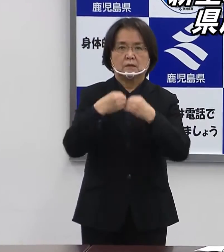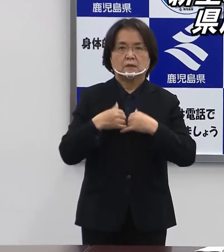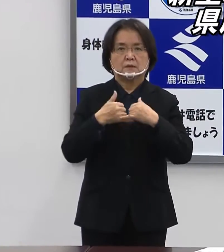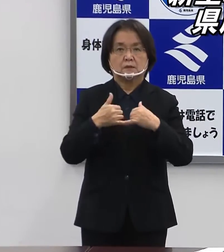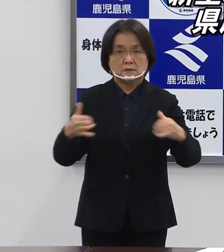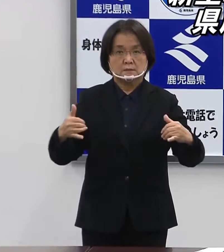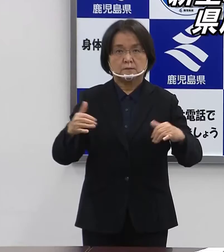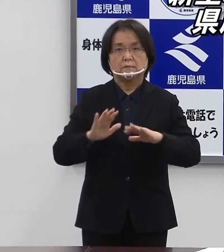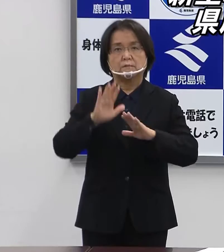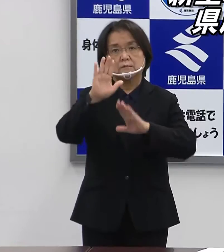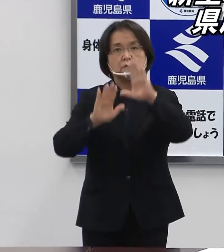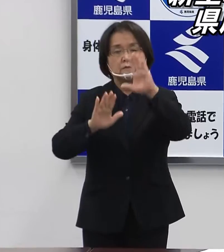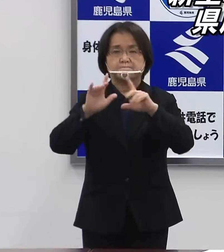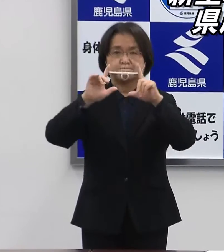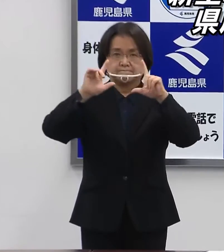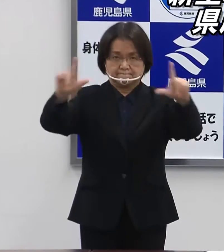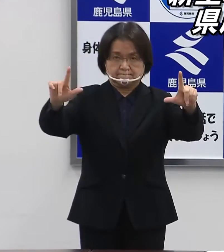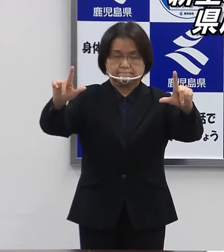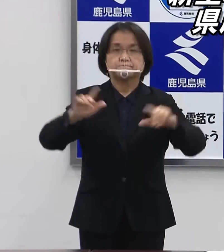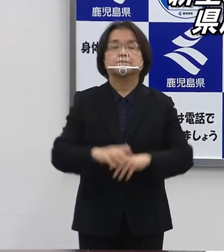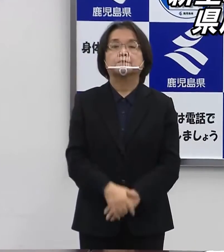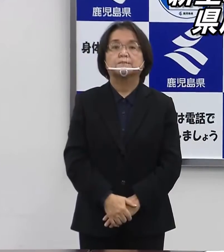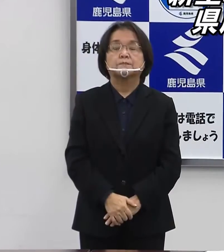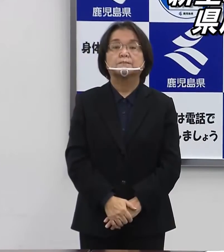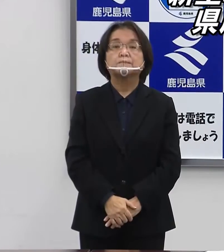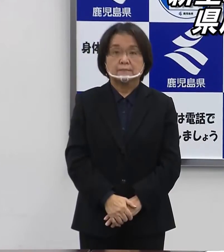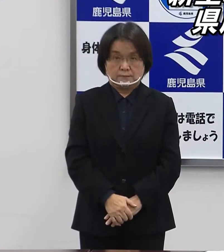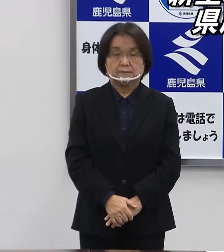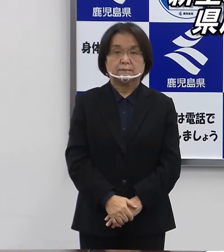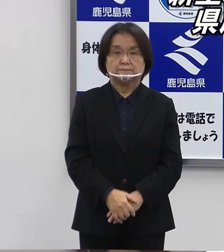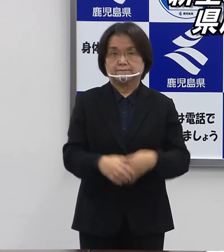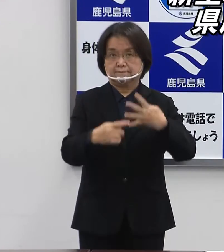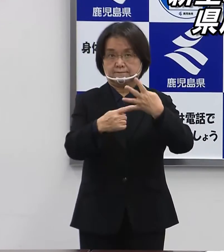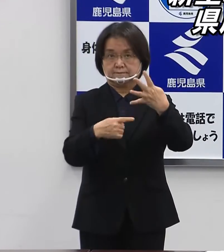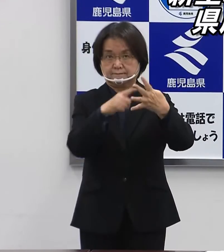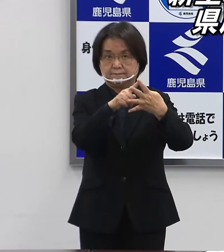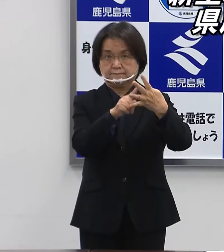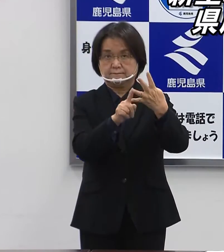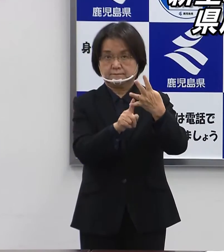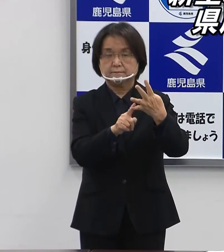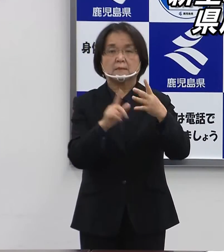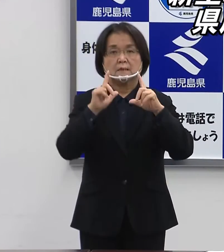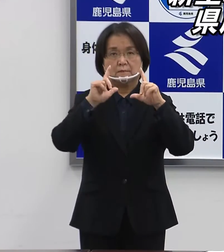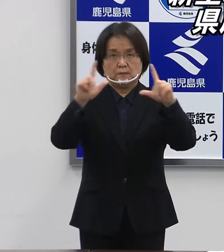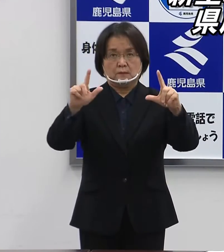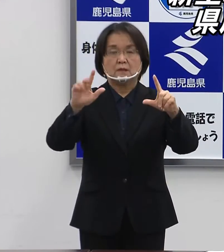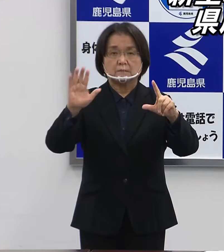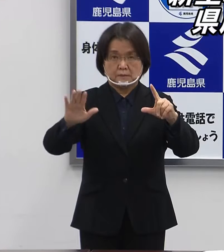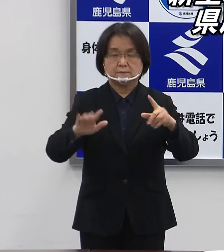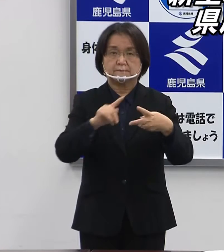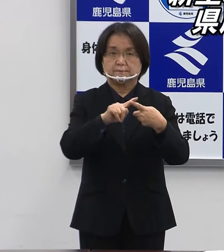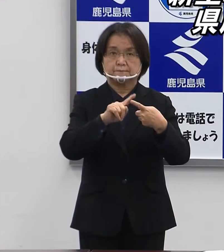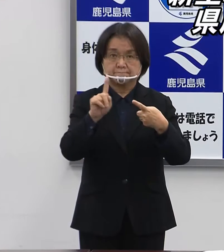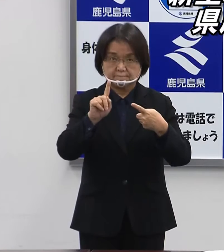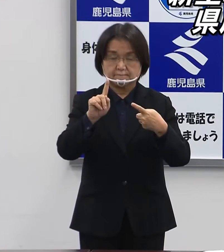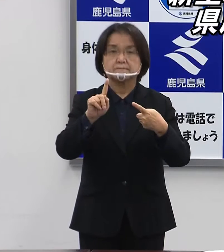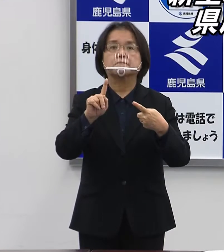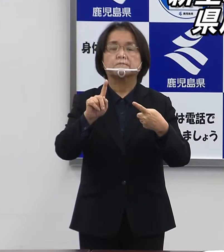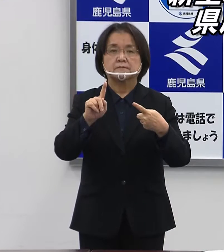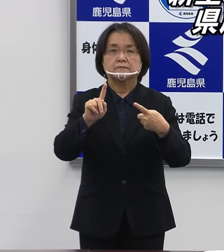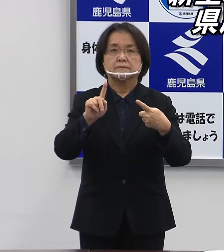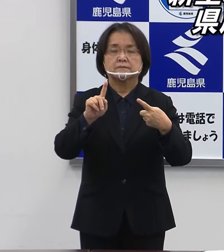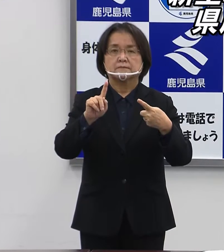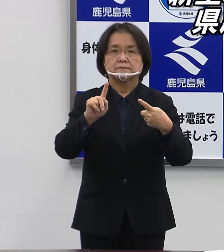状況について発表いたします4点でございますまず1点目でございます